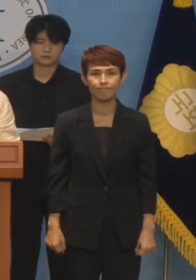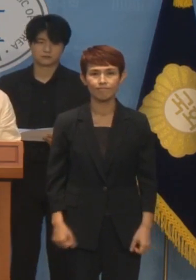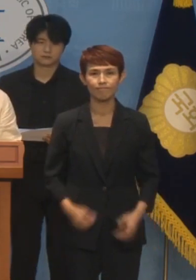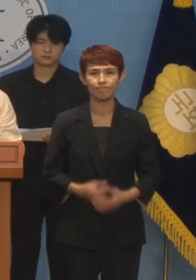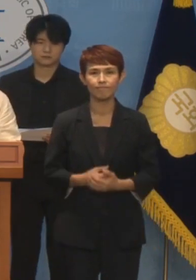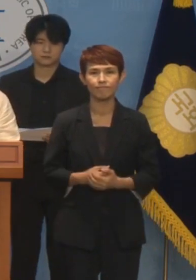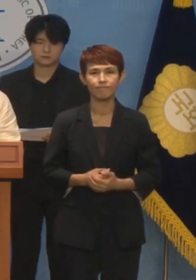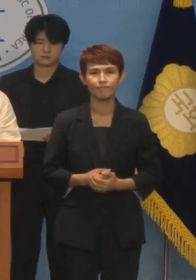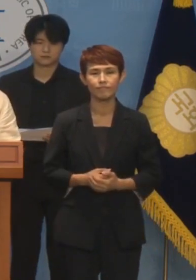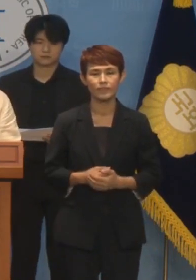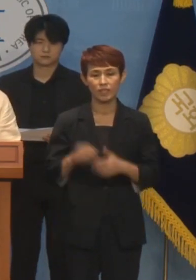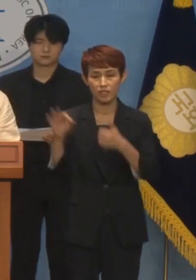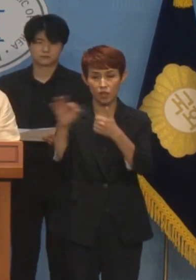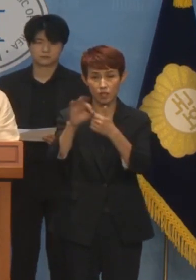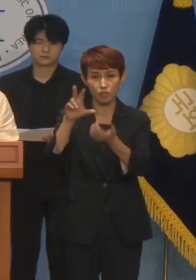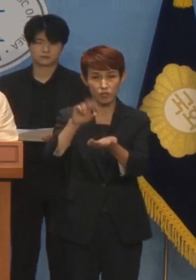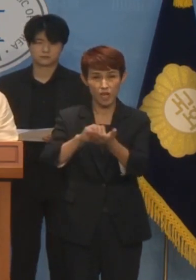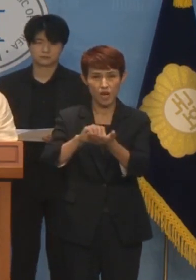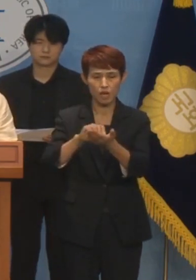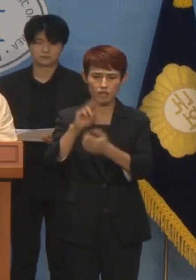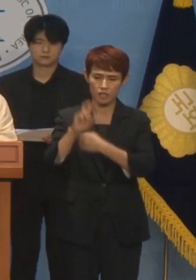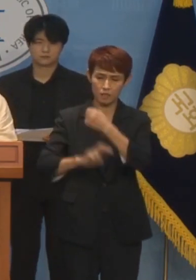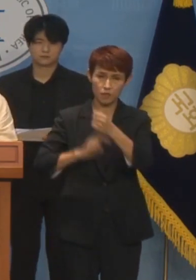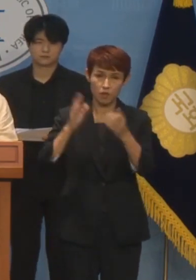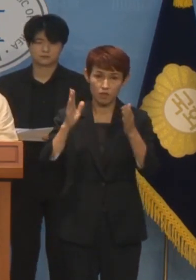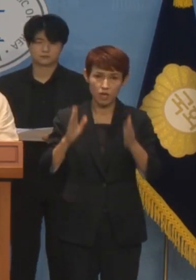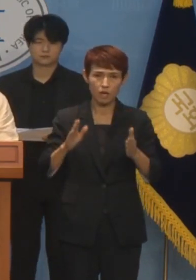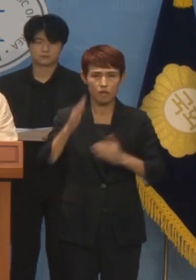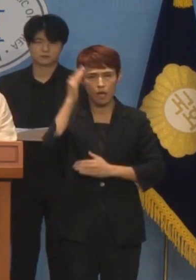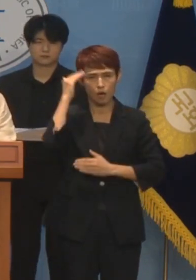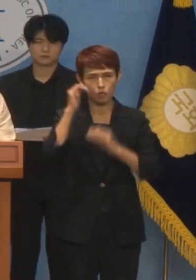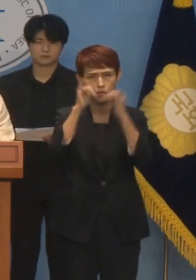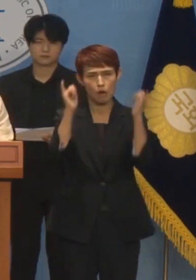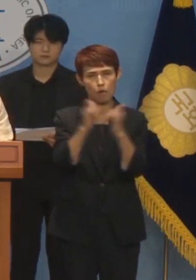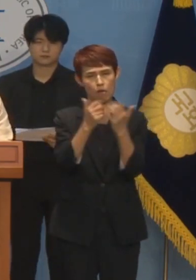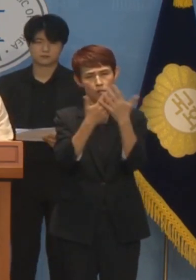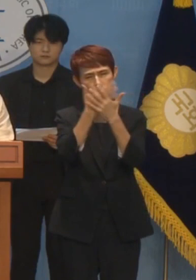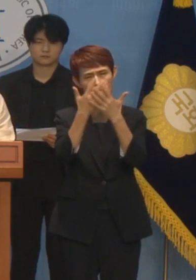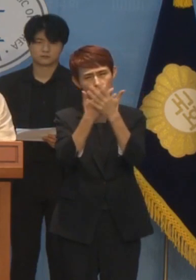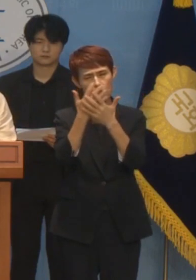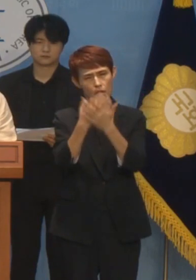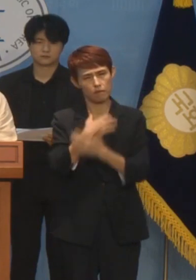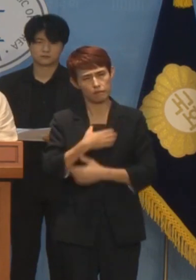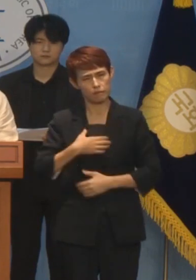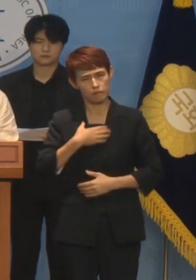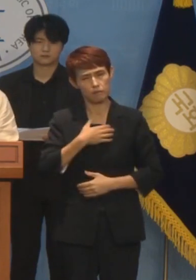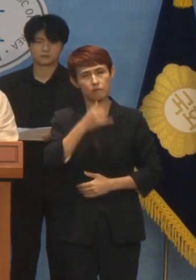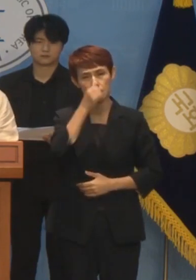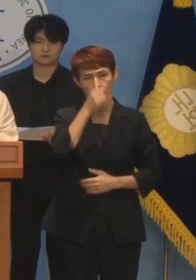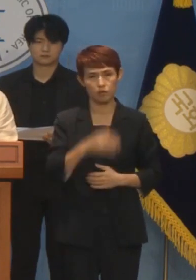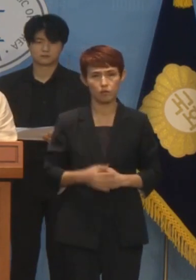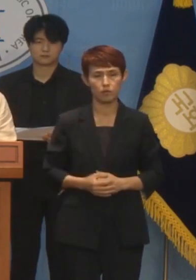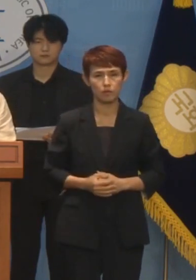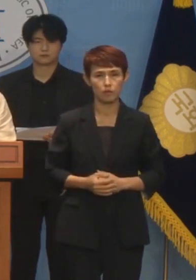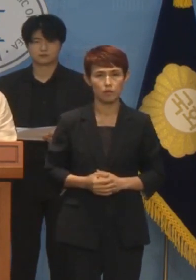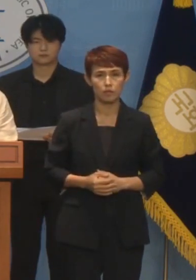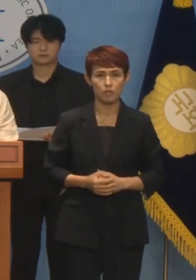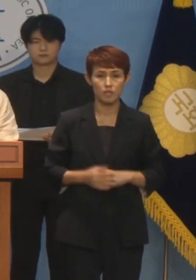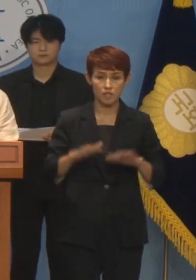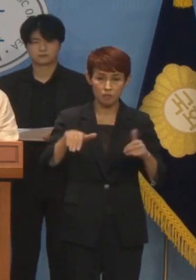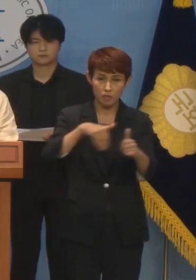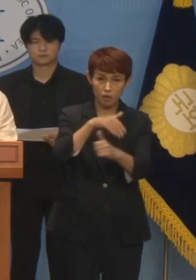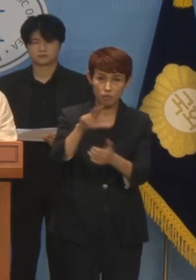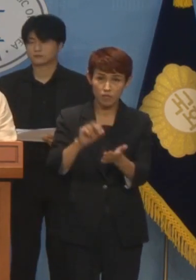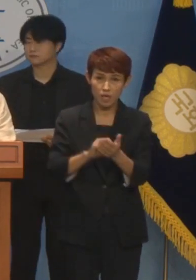연금 문제는 지난 20년간 우리 사회의 가능성을 저해하고 불확실성을 증폭시켜왔습니다. 단지 지금의 문제가